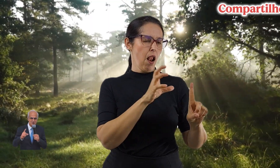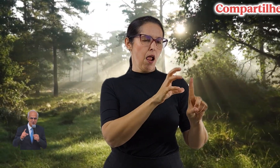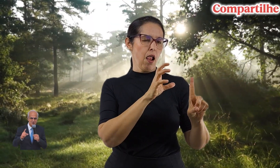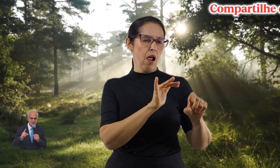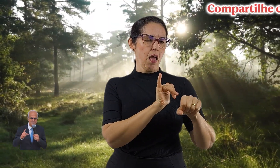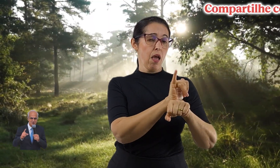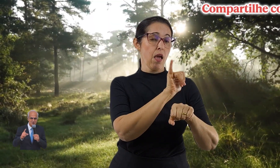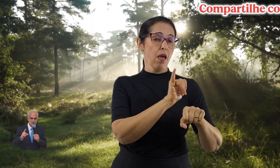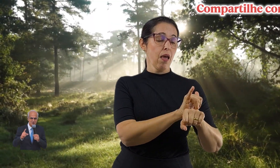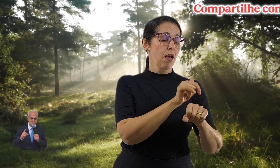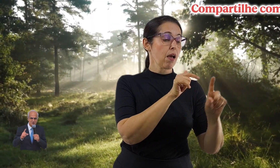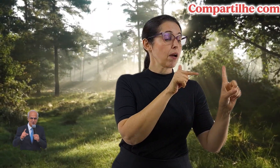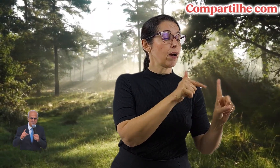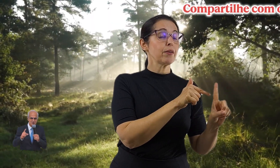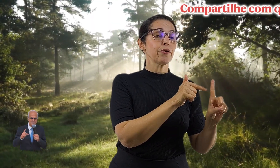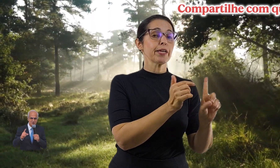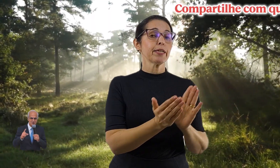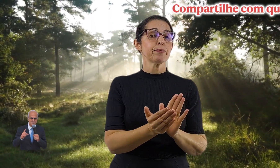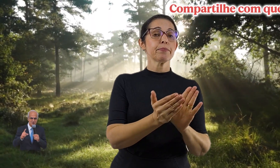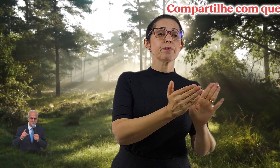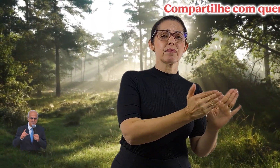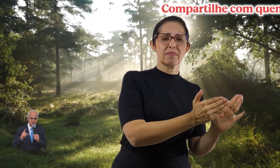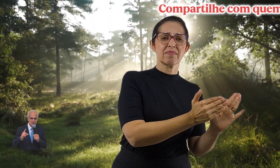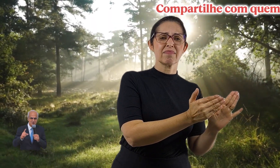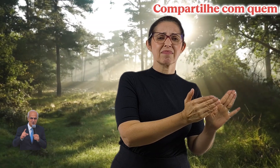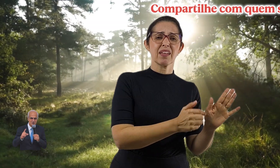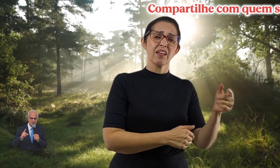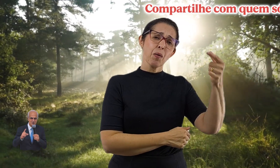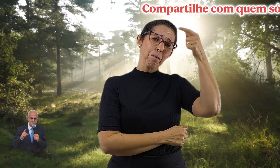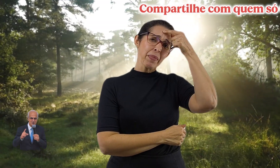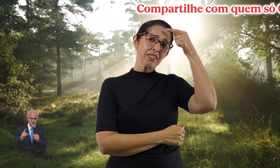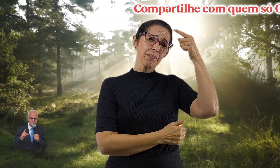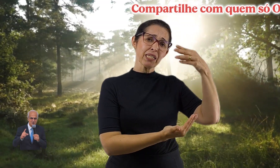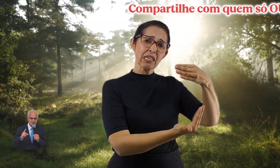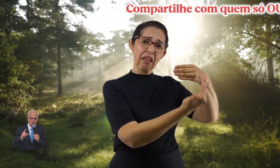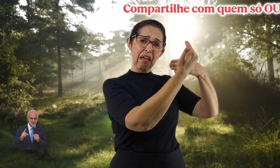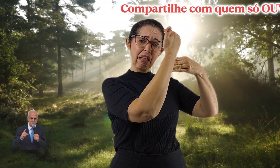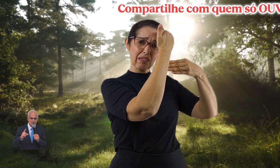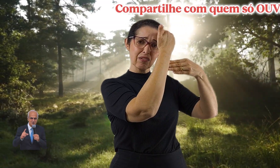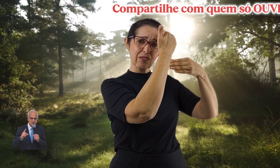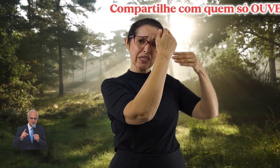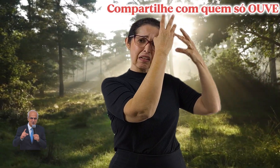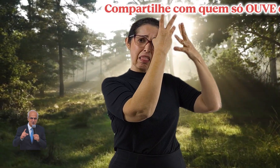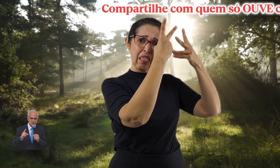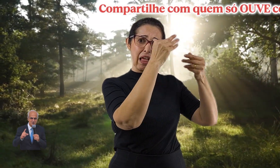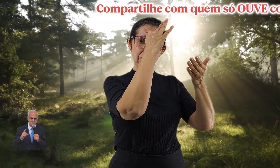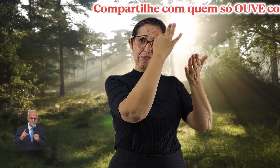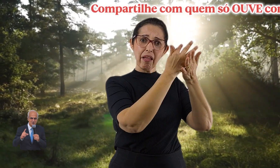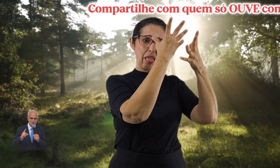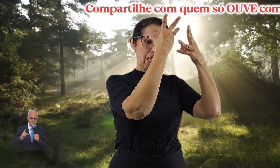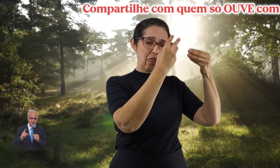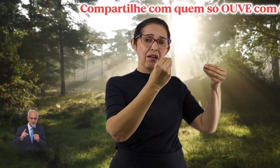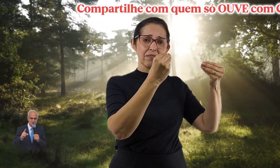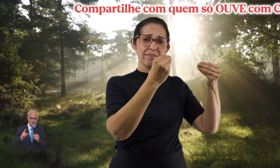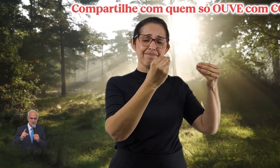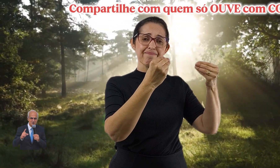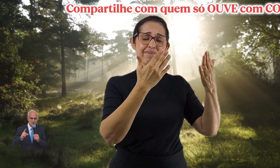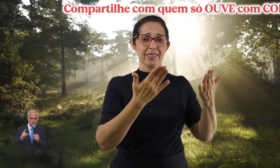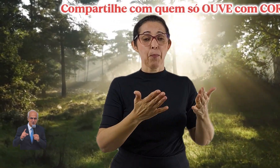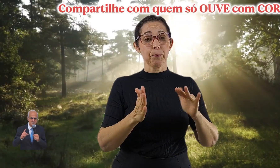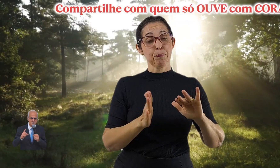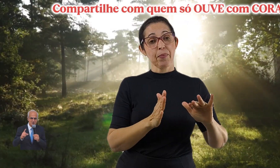enganou, introduziu na mente do homem. É um pensamento que entra e que destrói. 2 males da